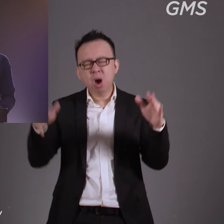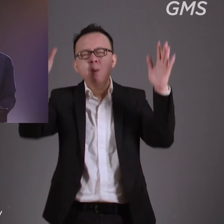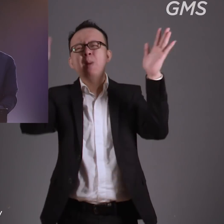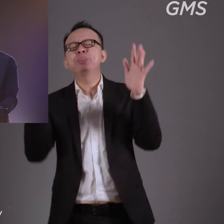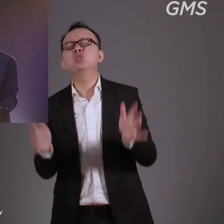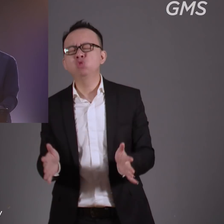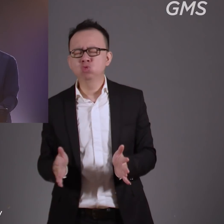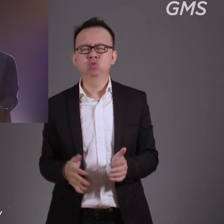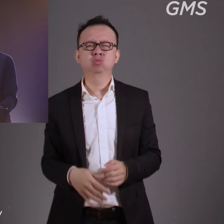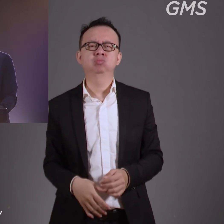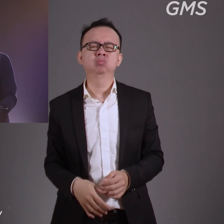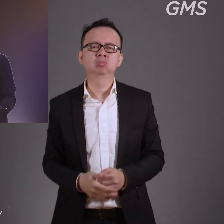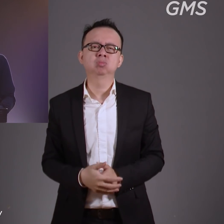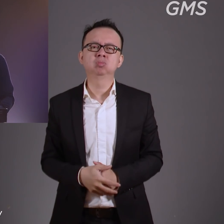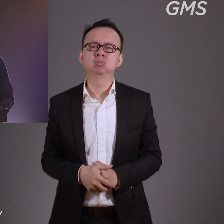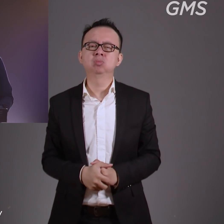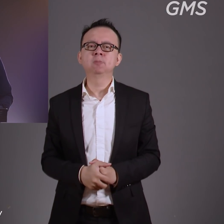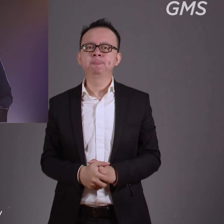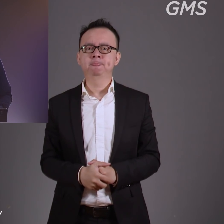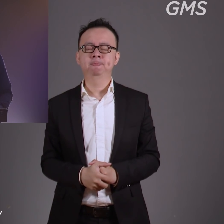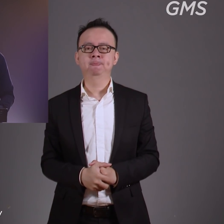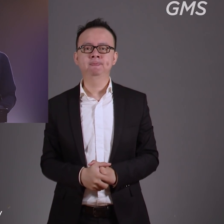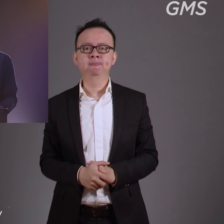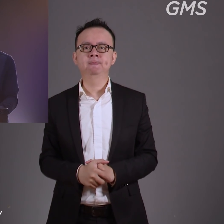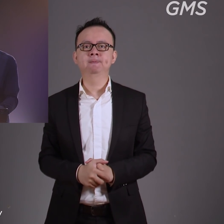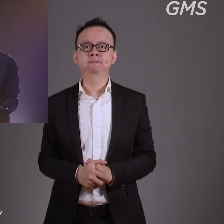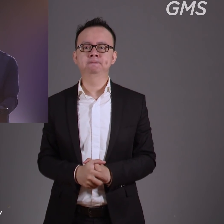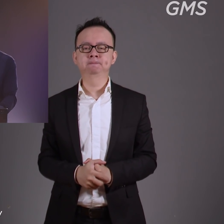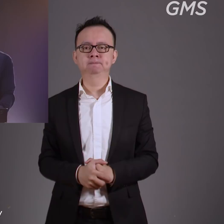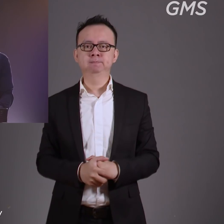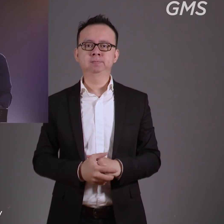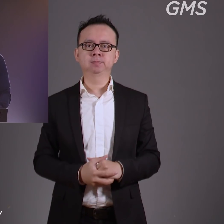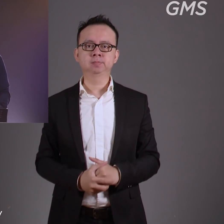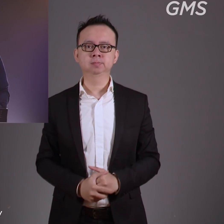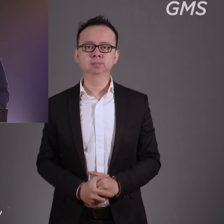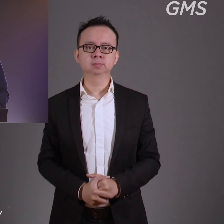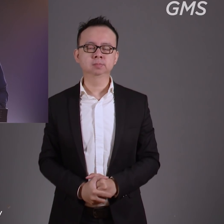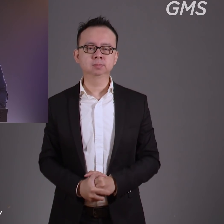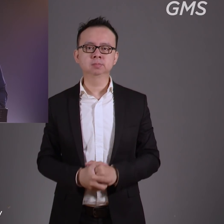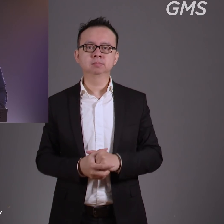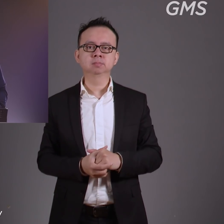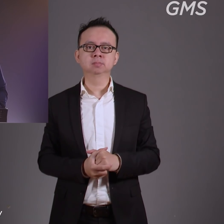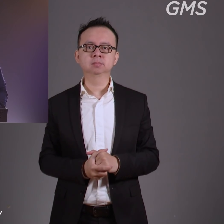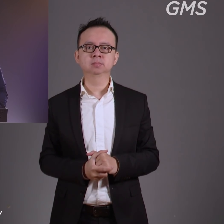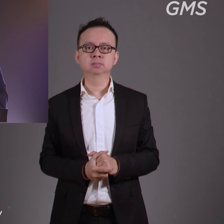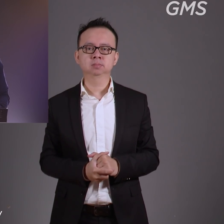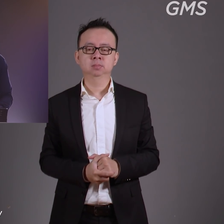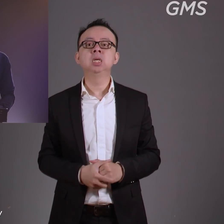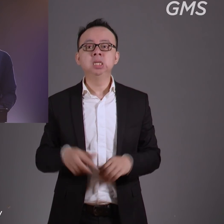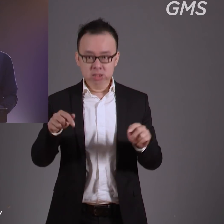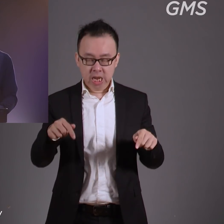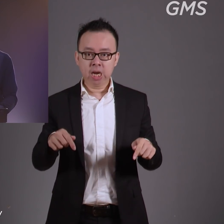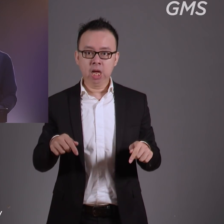menjadi terdahulu. Kita itu gak ketinggalan. Lihat kebangunan rohani sekarang terjadi di mana? Di Indonesia. Terjadi di mana? Terjadi